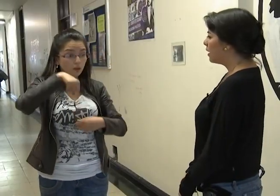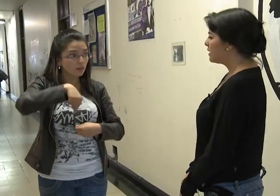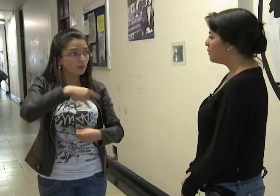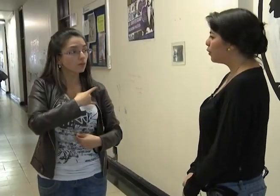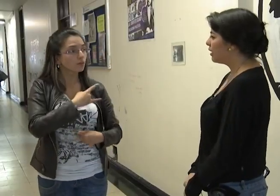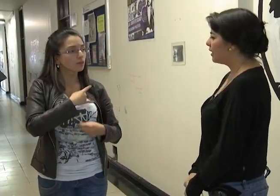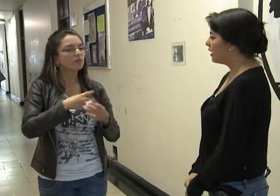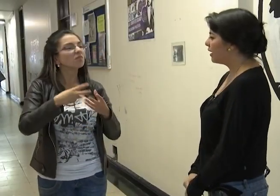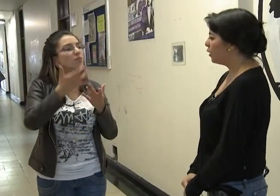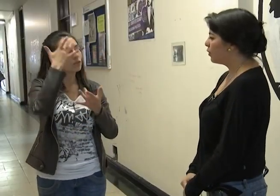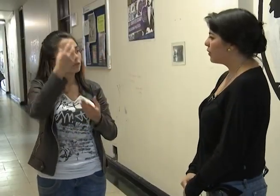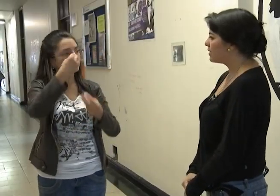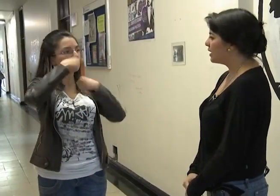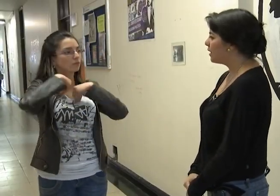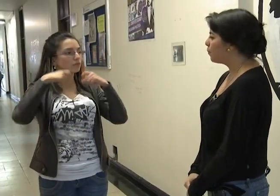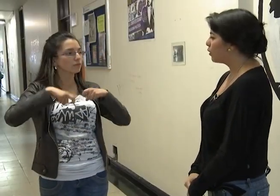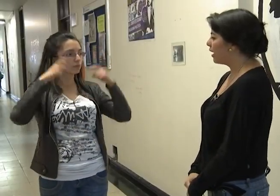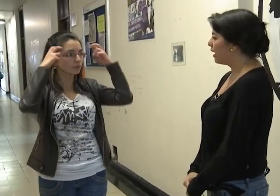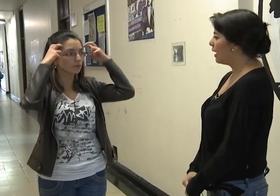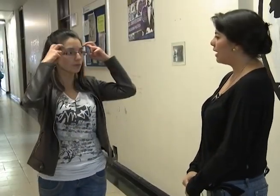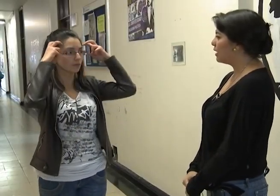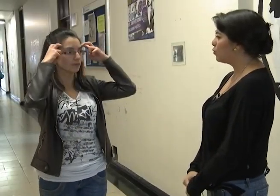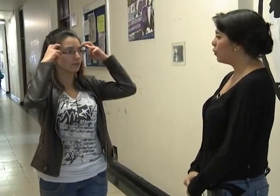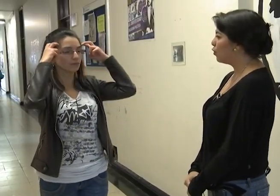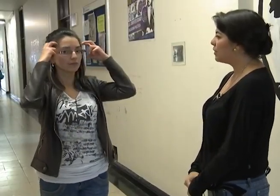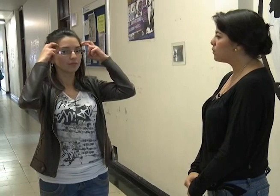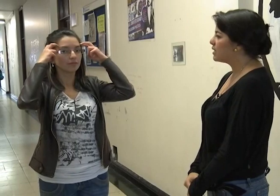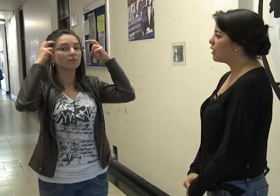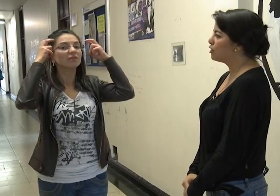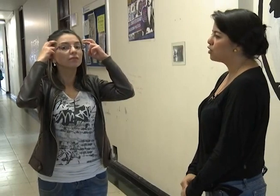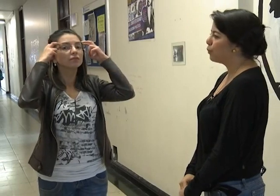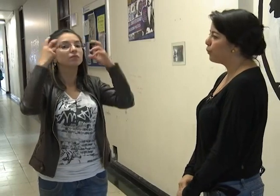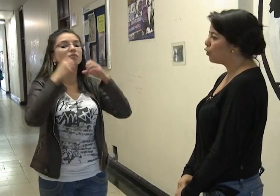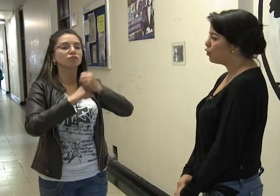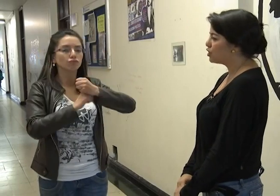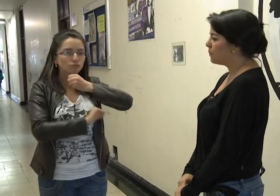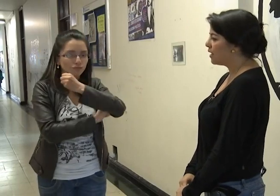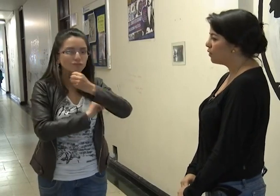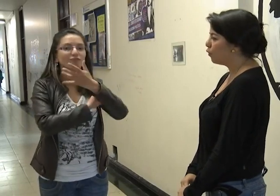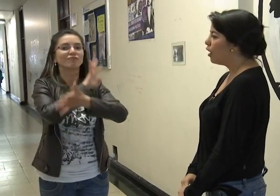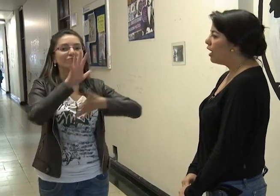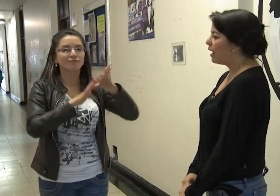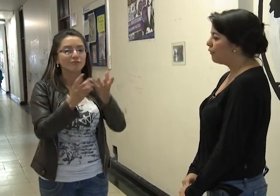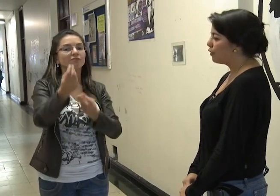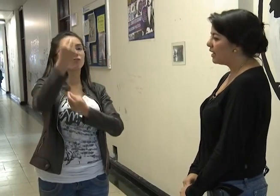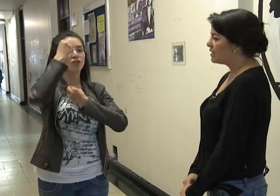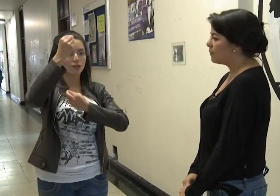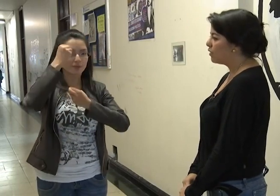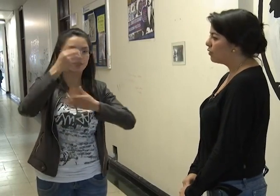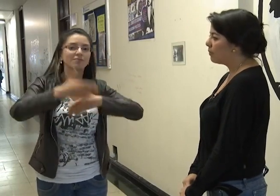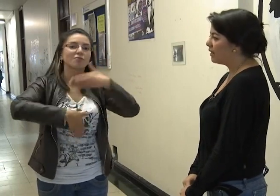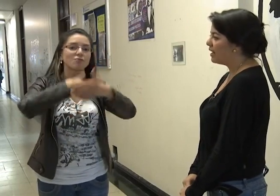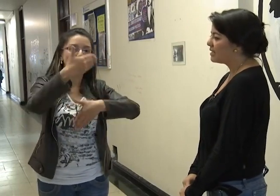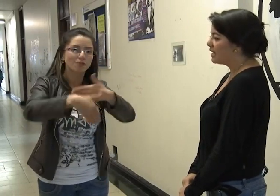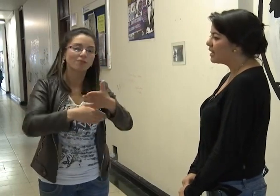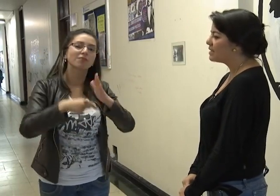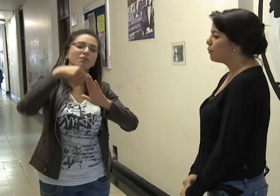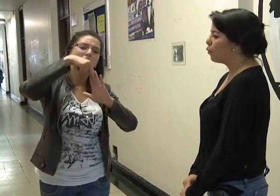Es importante que acá en la universidad porque le ayuda a uno mismo a desarrollar su propio conocimiento, al fortalecimiento también de las señas y poco a